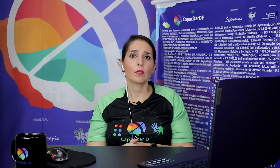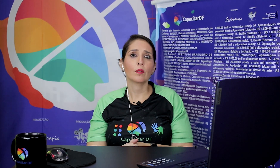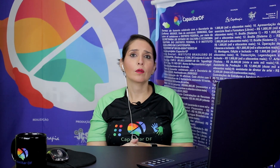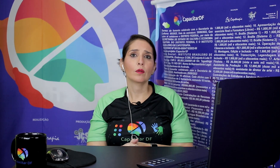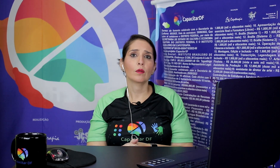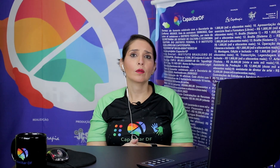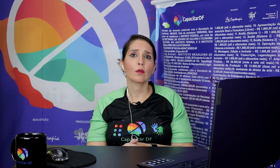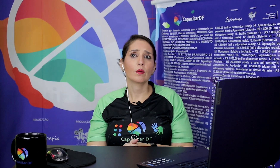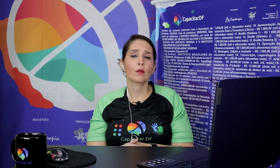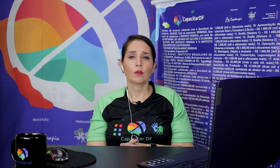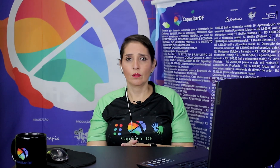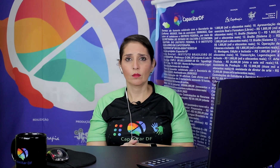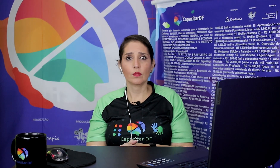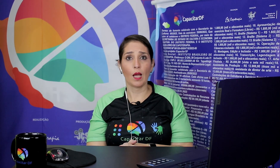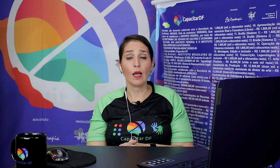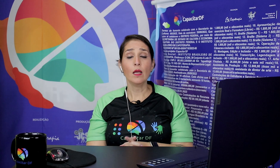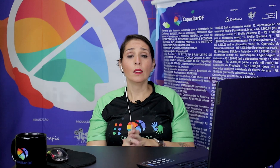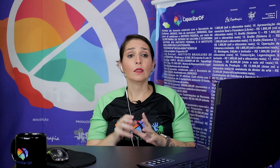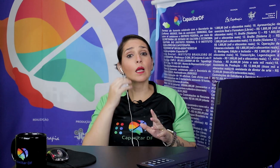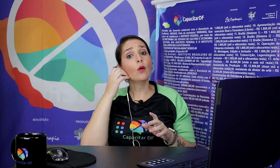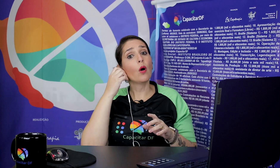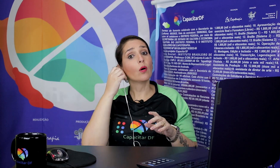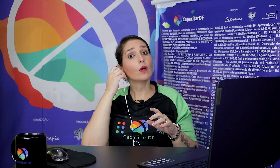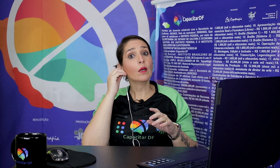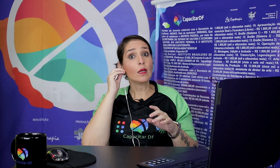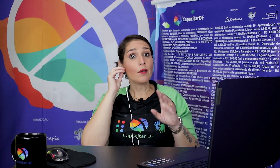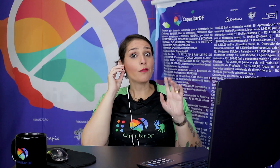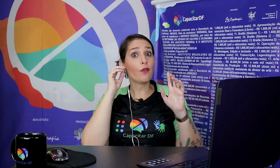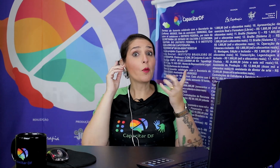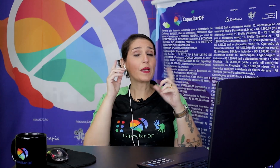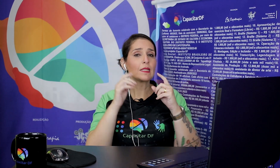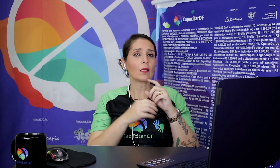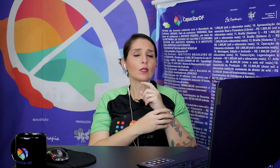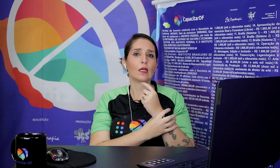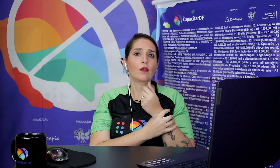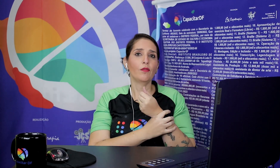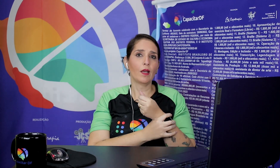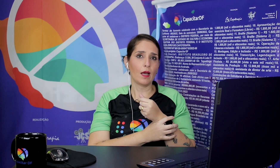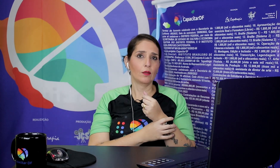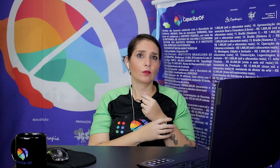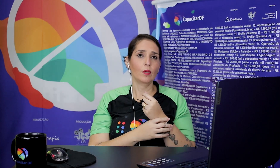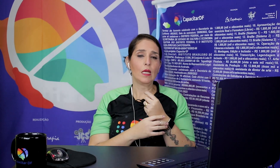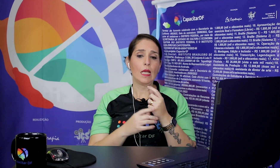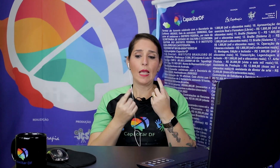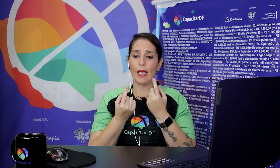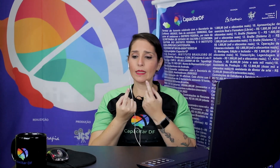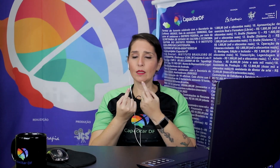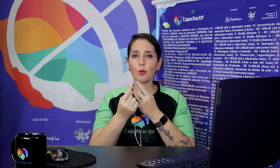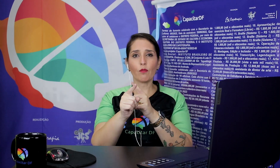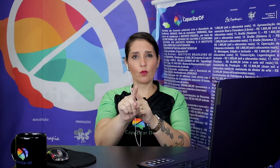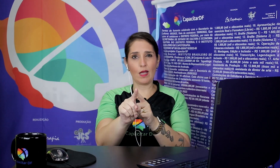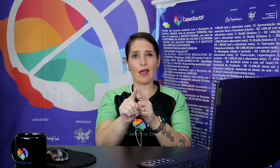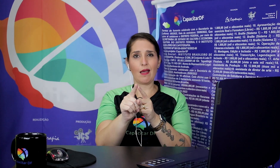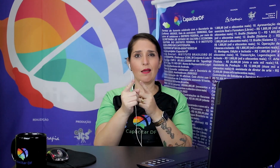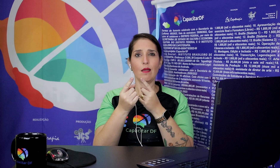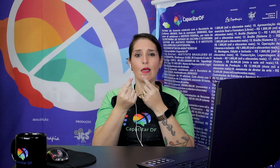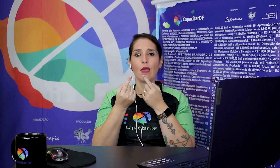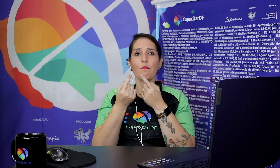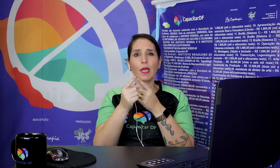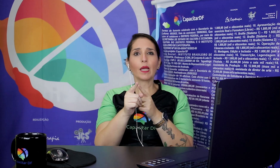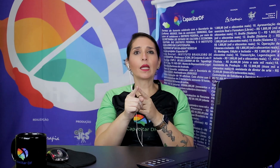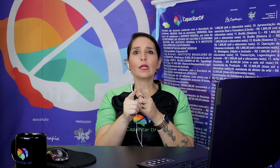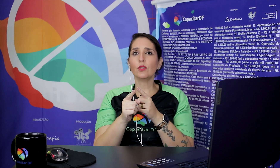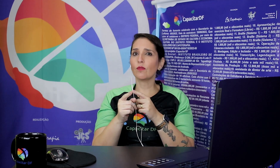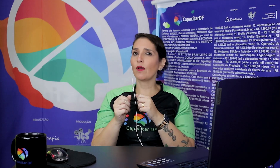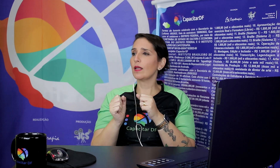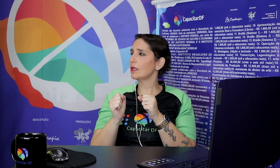provoquei um tumulto. Tá. Seria Então, esse mesmo... vamos pensar no significado. Esse provocar é